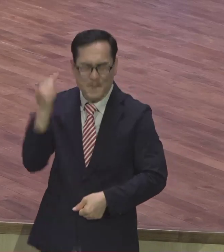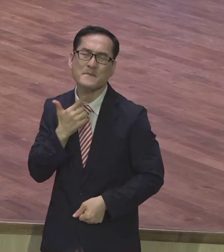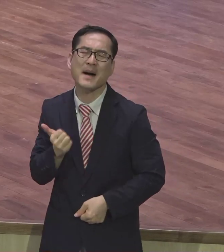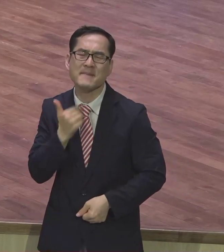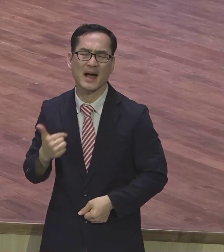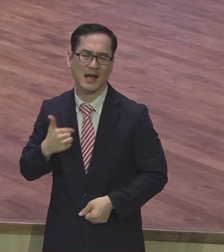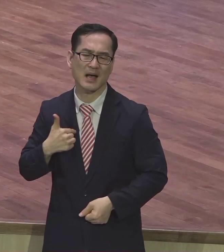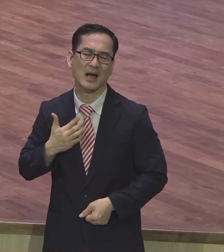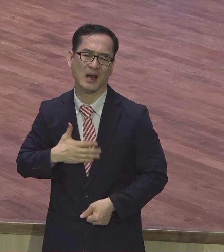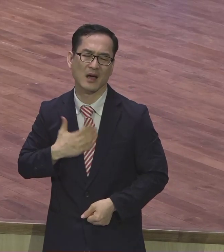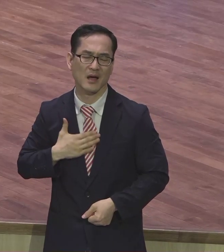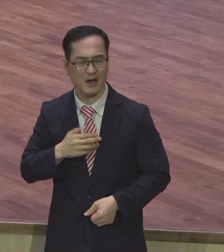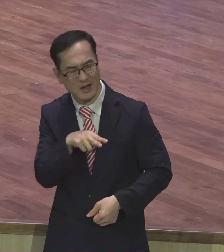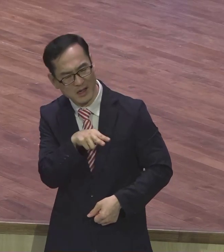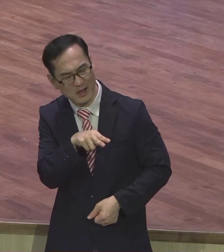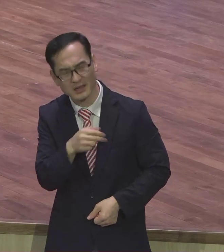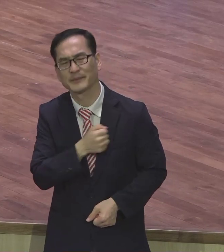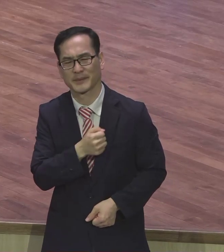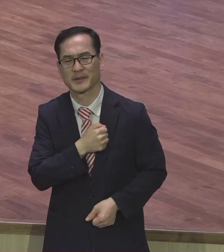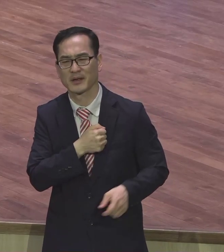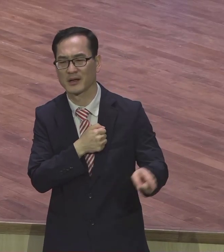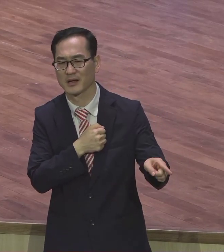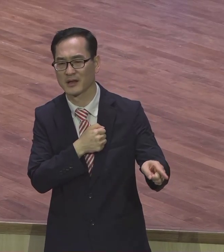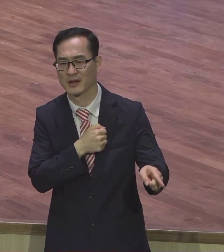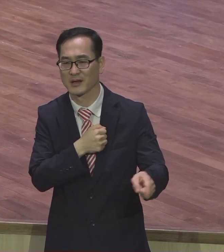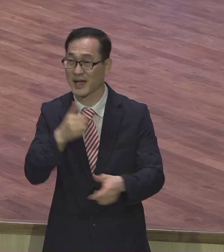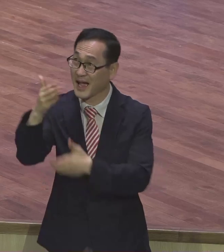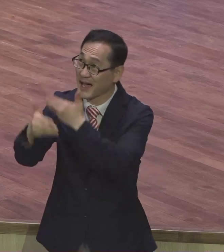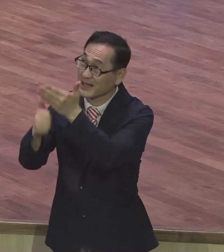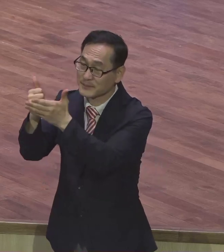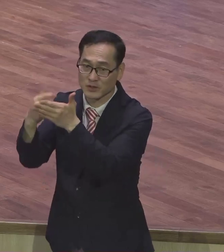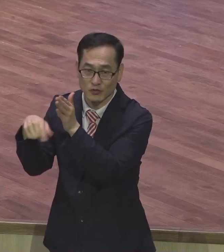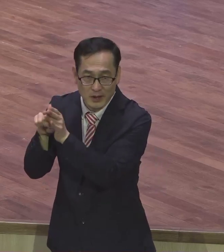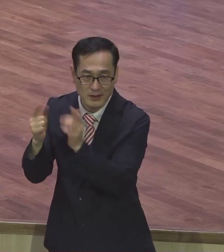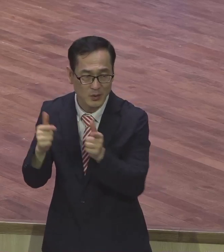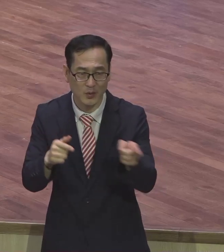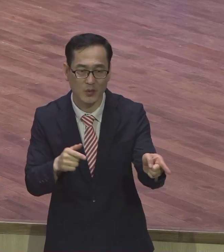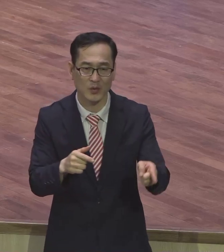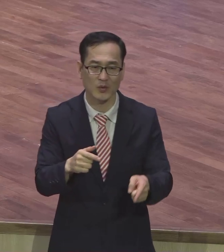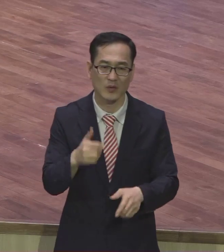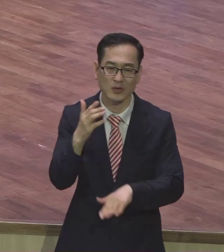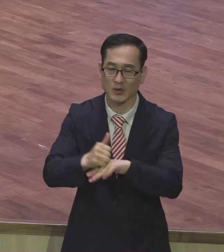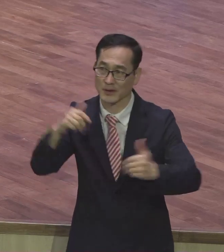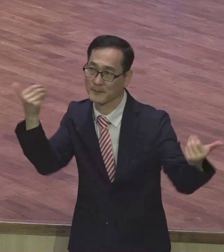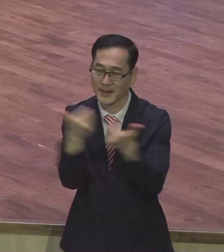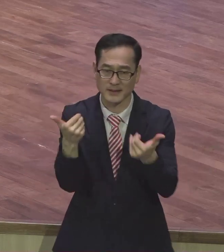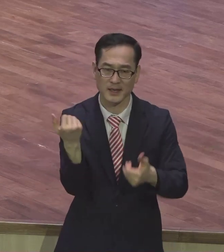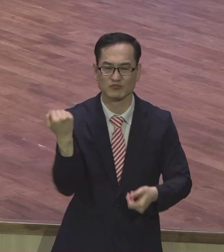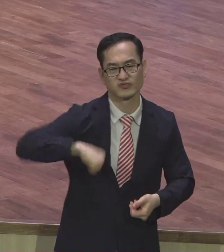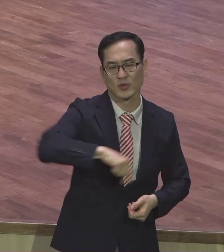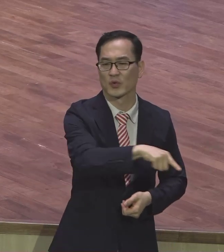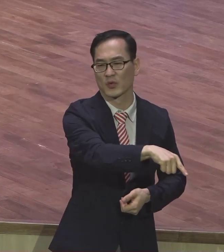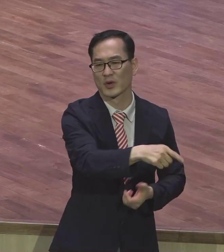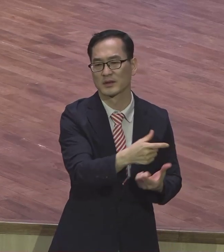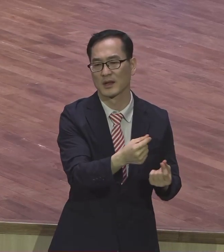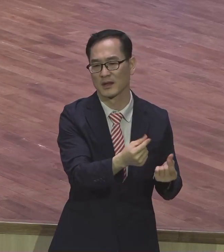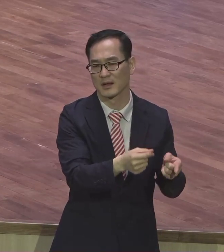힘쓰고 있다고 결국 이것이 하나님의 의의를 따른 것이 아니고 완전 불순종하는 것이다 이것이 도리어 반대로